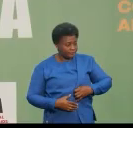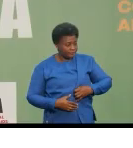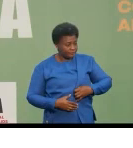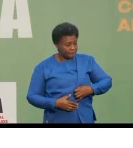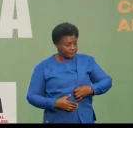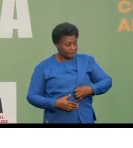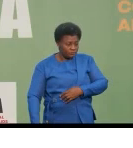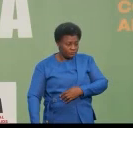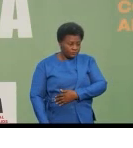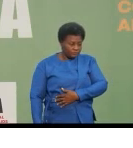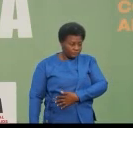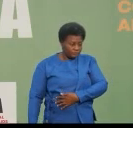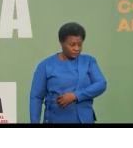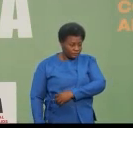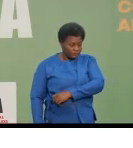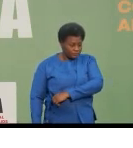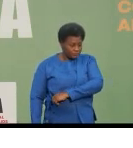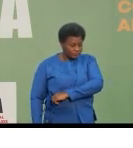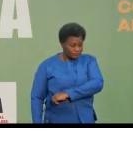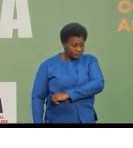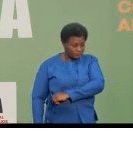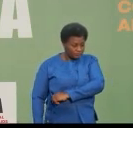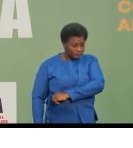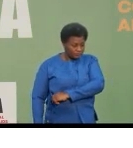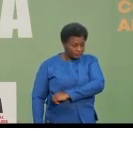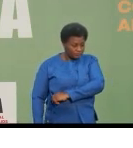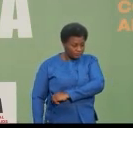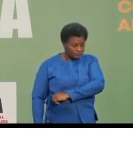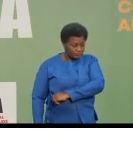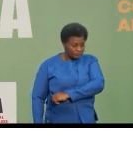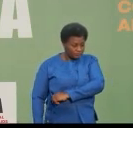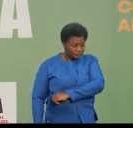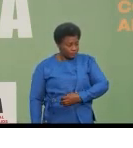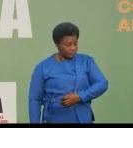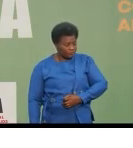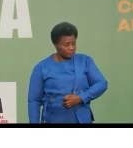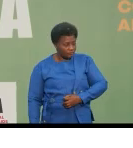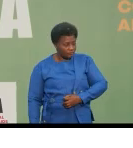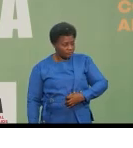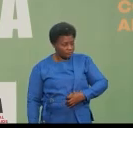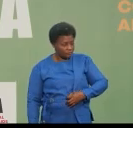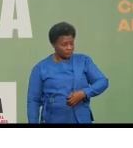ce sujet, j'aimerais commencer par présenter le contexte aujourd'hui du VIH pédiatrique.